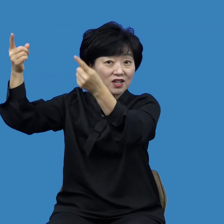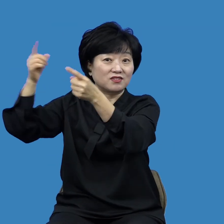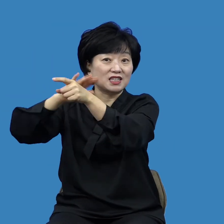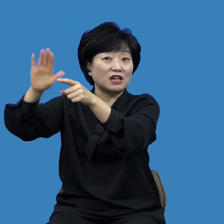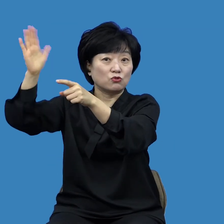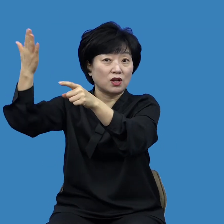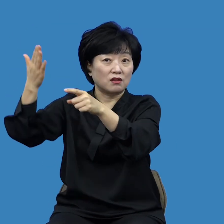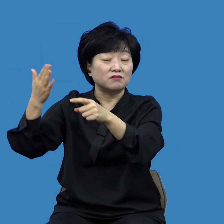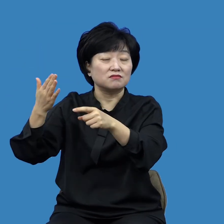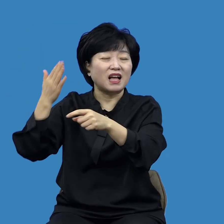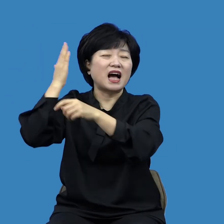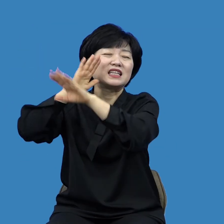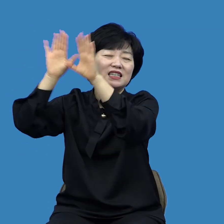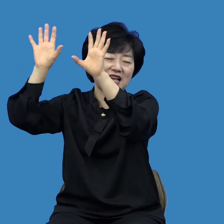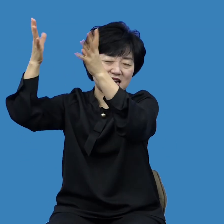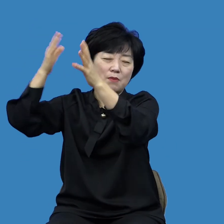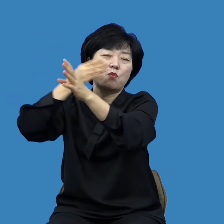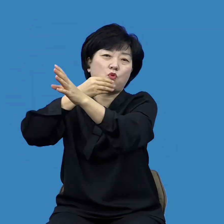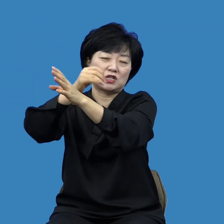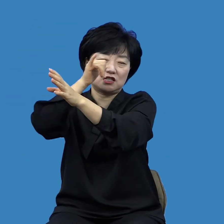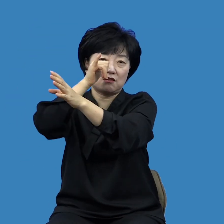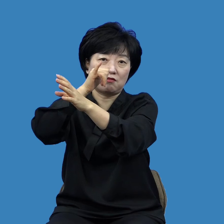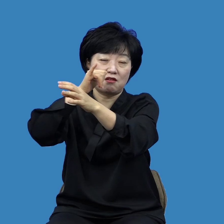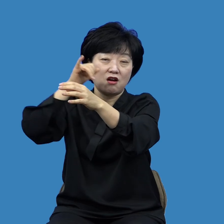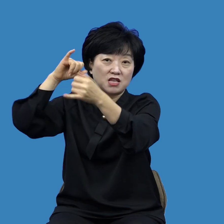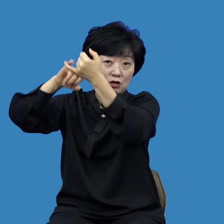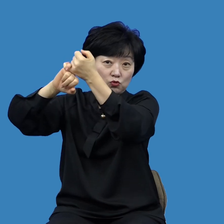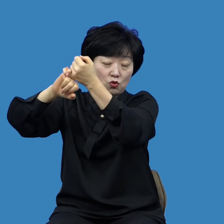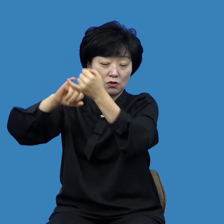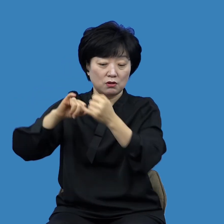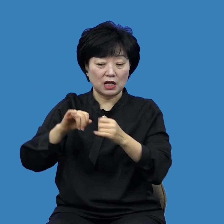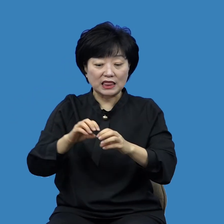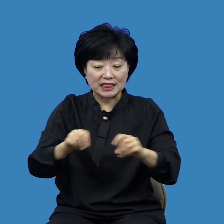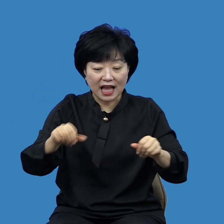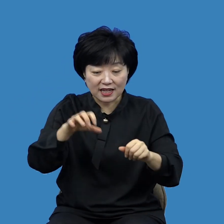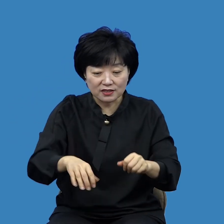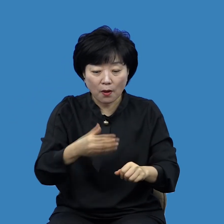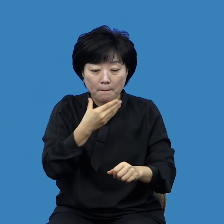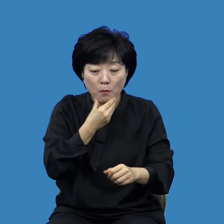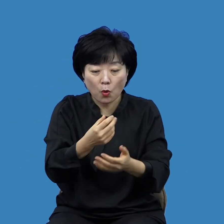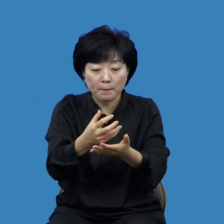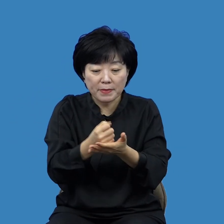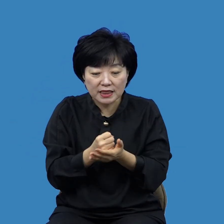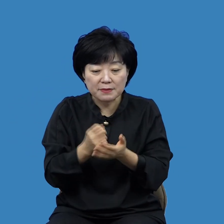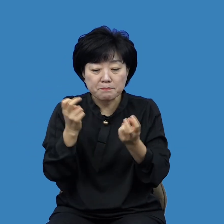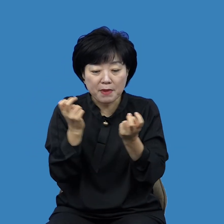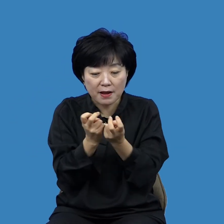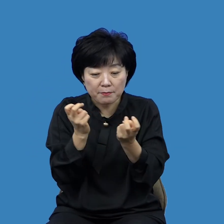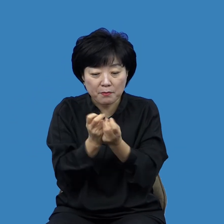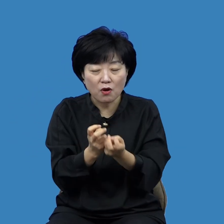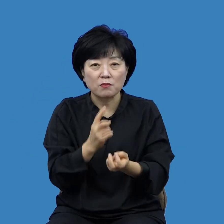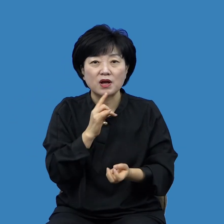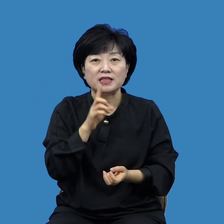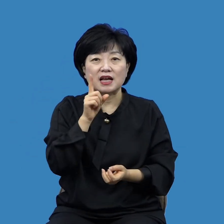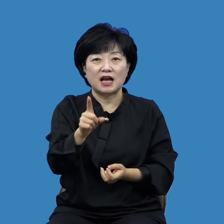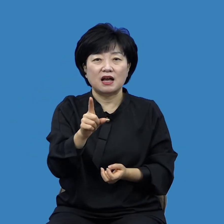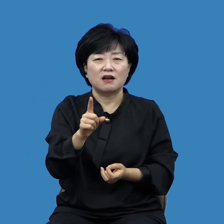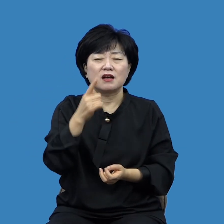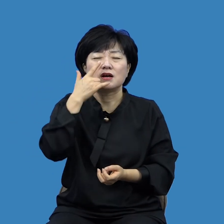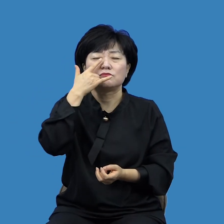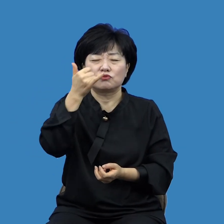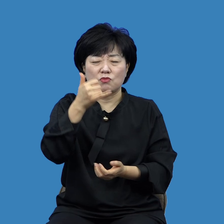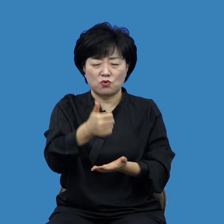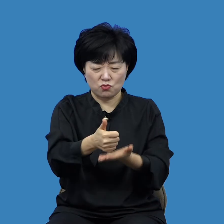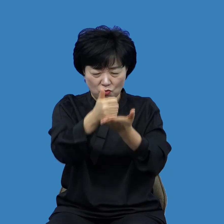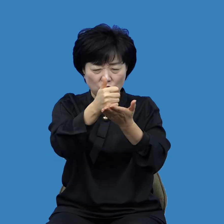그러면 하늘에서 복 받는 거예요. 그런데 이 땅에서 네가 복 받는 길이 있는데, 그것은 내 부모를 공경하라는 거야. 그러고 나서 곰곰이